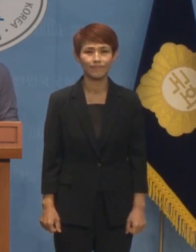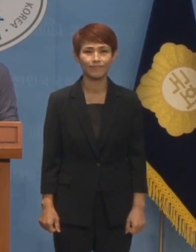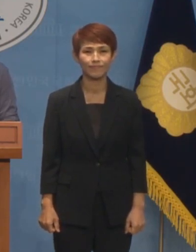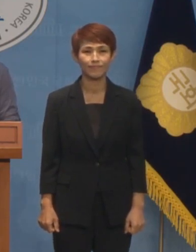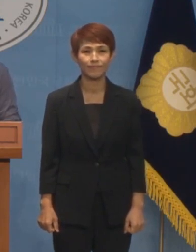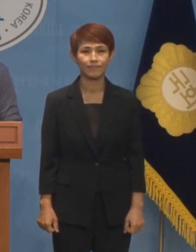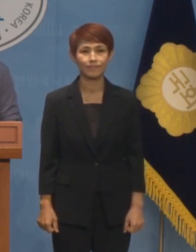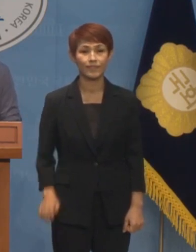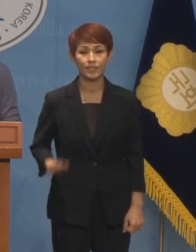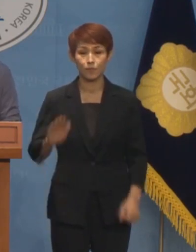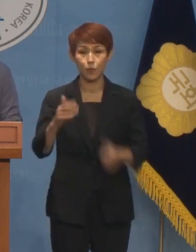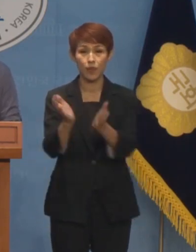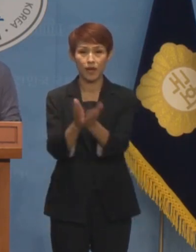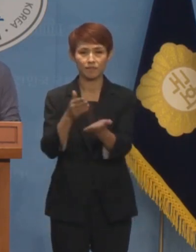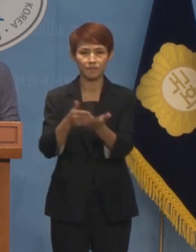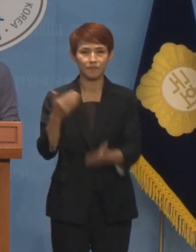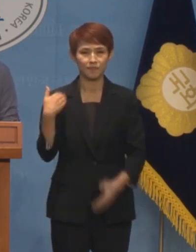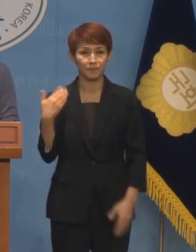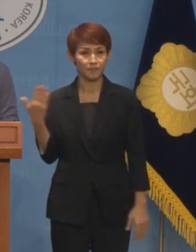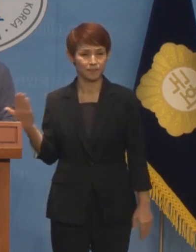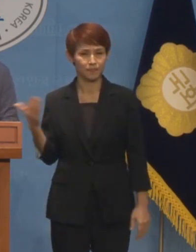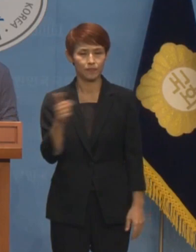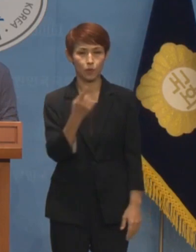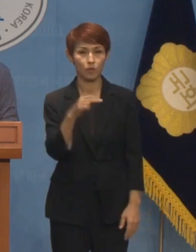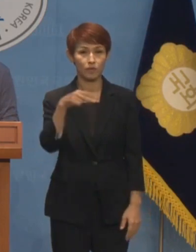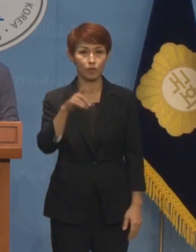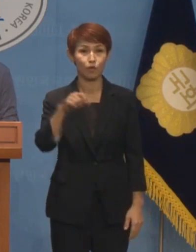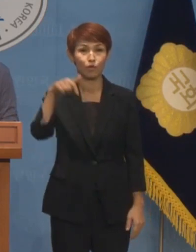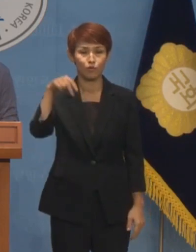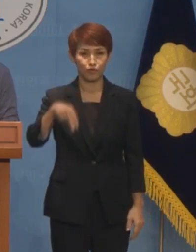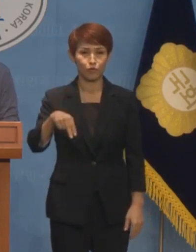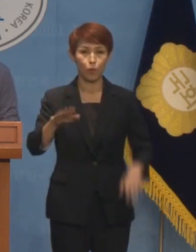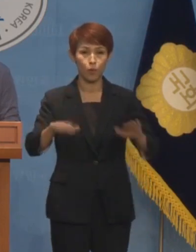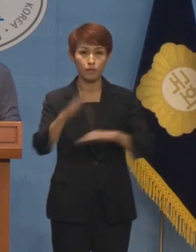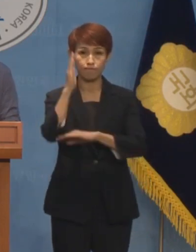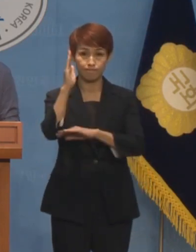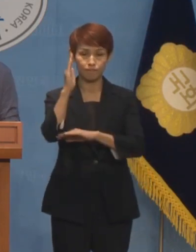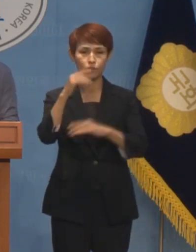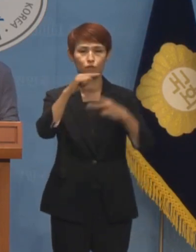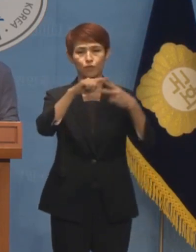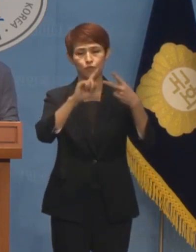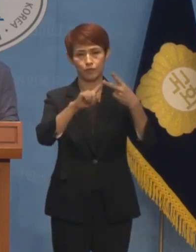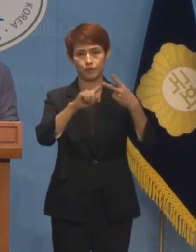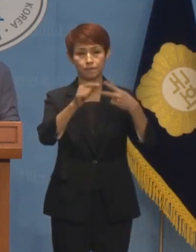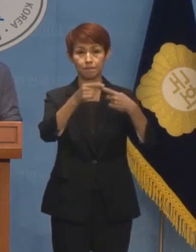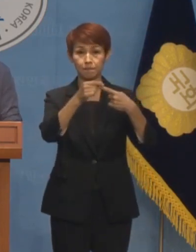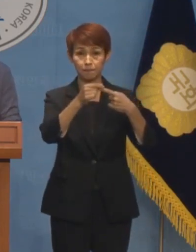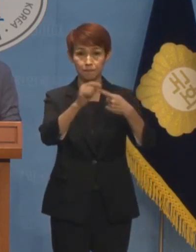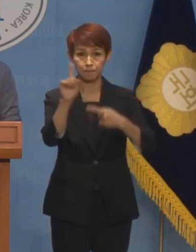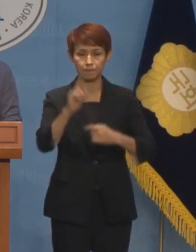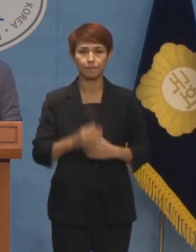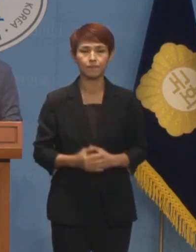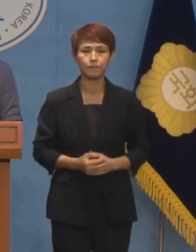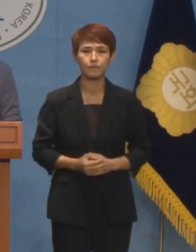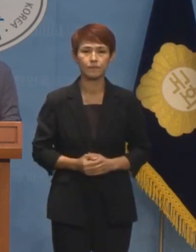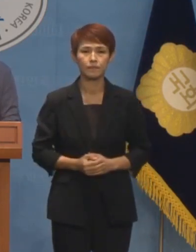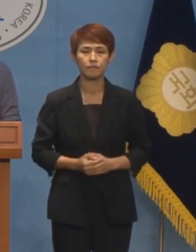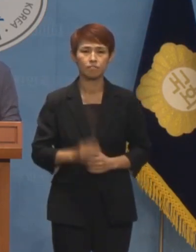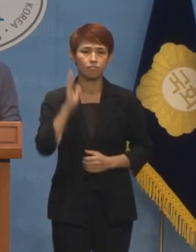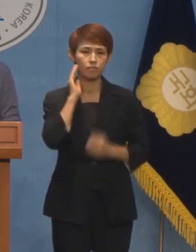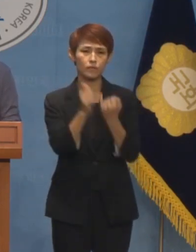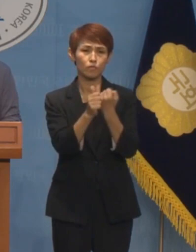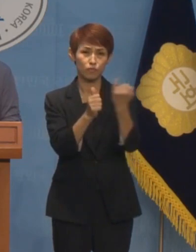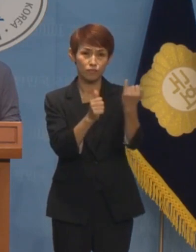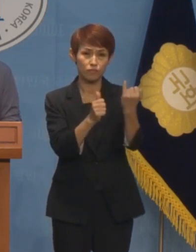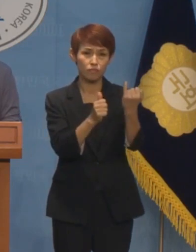시작하겠습니다. 진보당 수석 대변인 홍성규입니다. 오늘 두 가지 말씀 드리겠습니다. 첫 번째입니다. 김건희